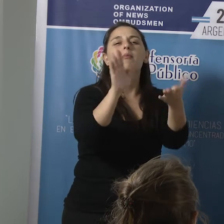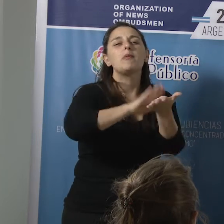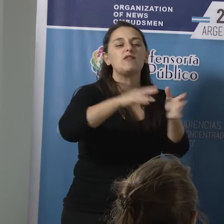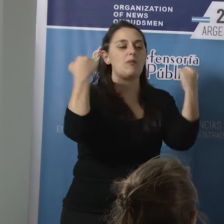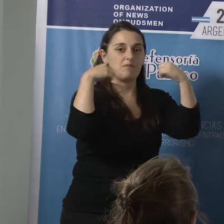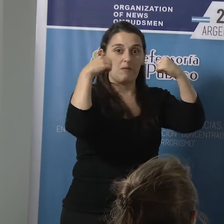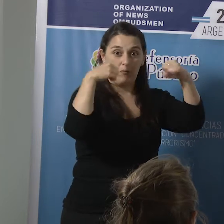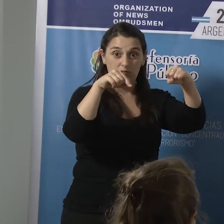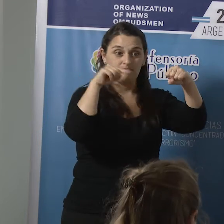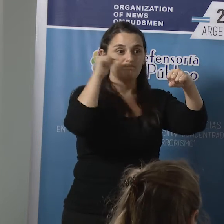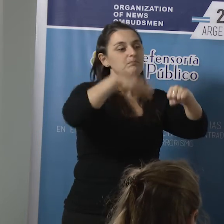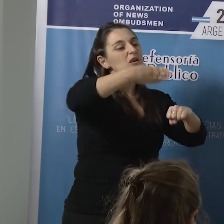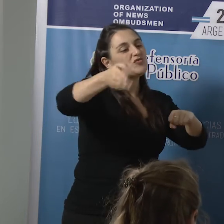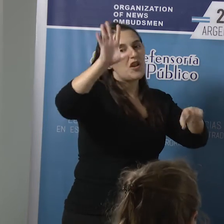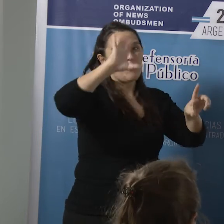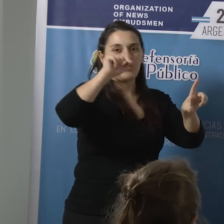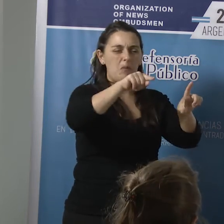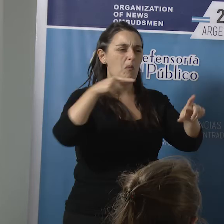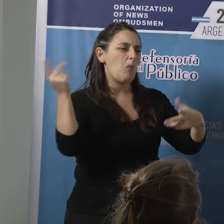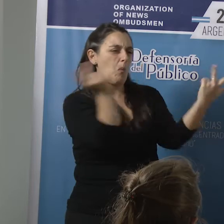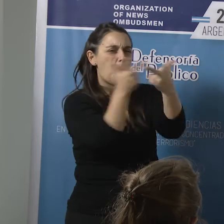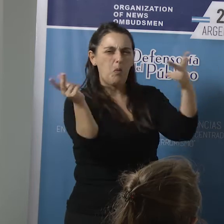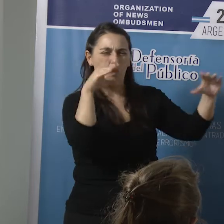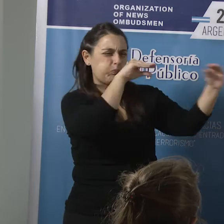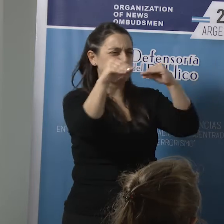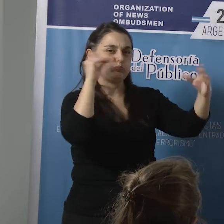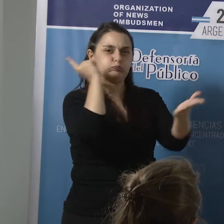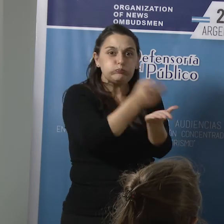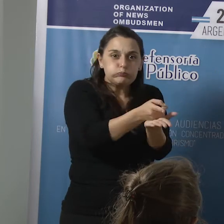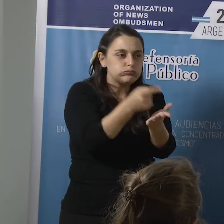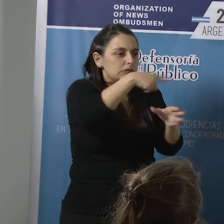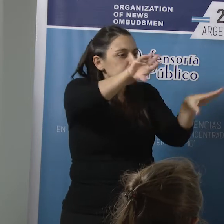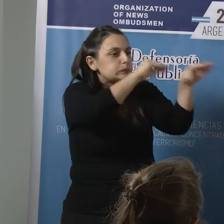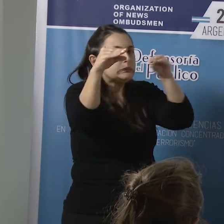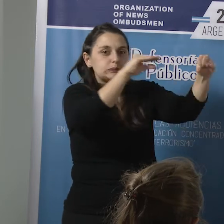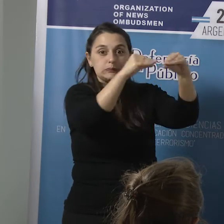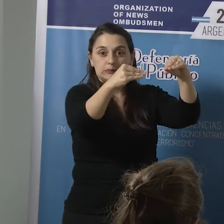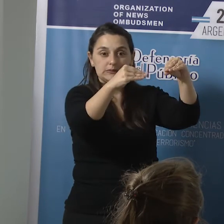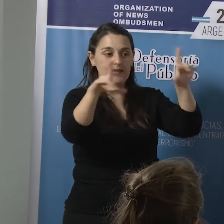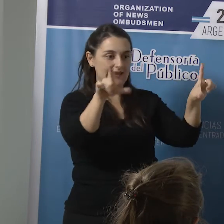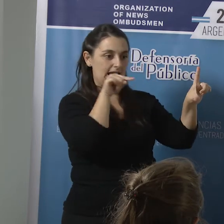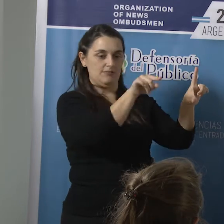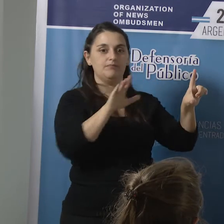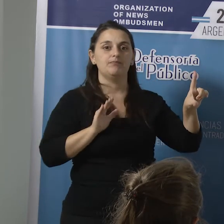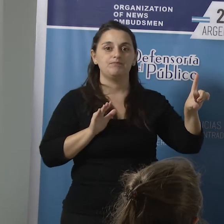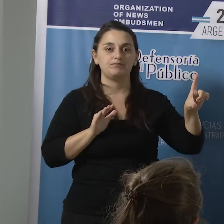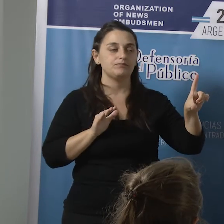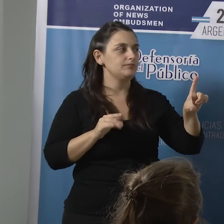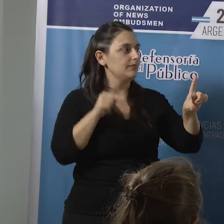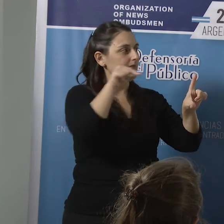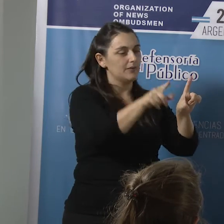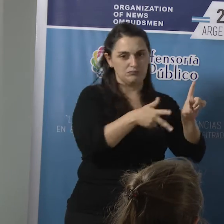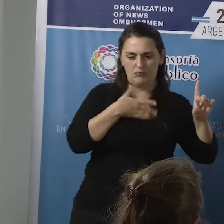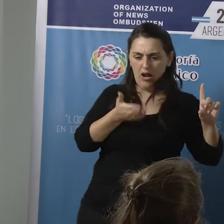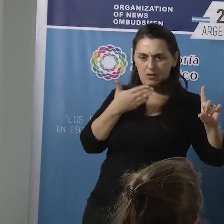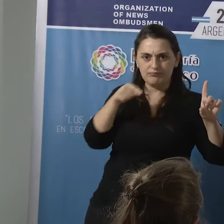los comentaristas literalmente se agreden verbalmente en el canal.